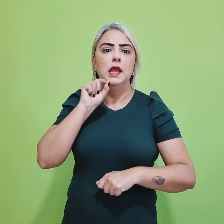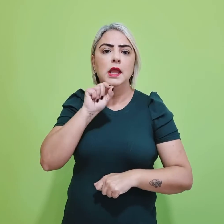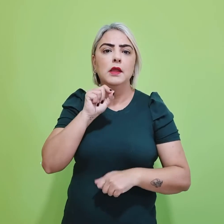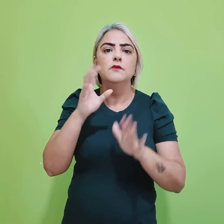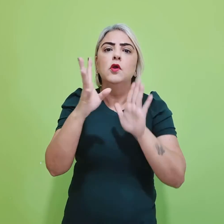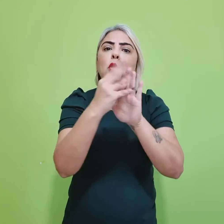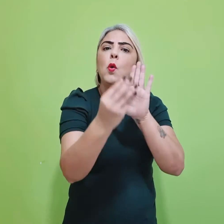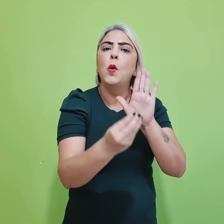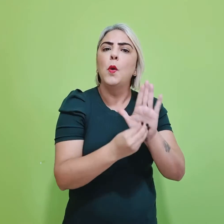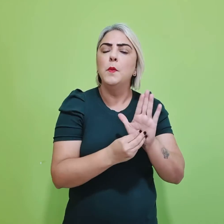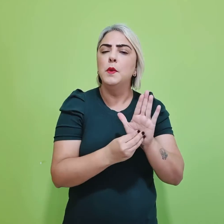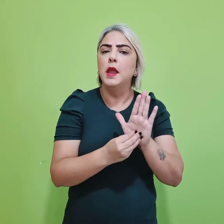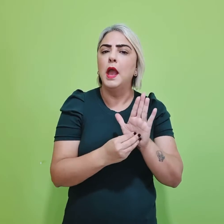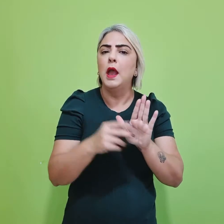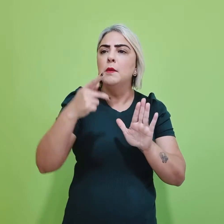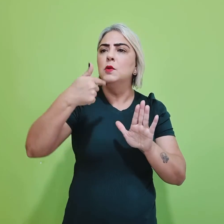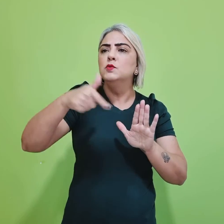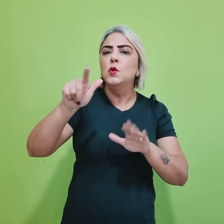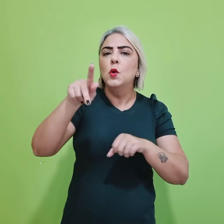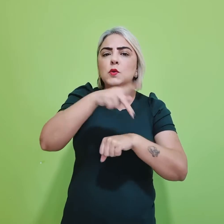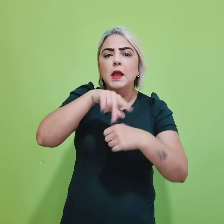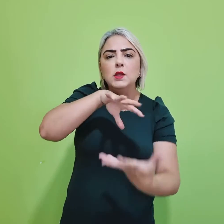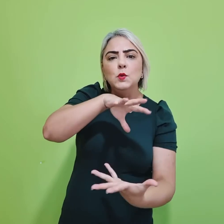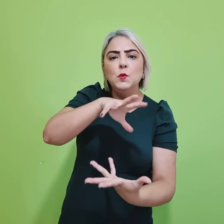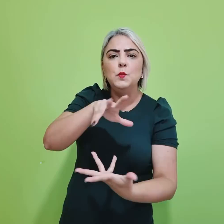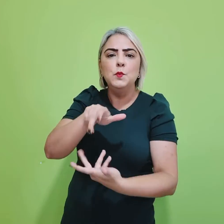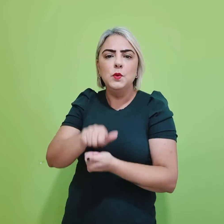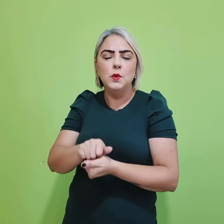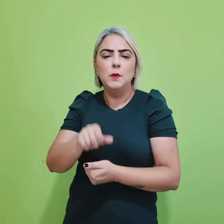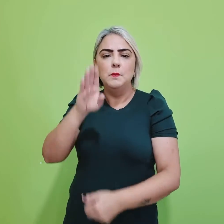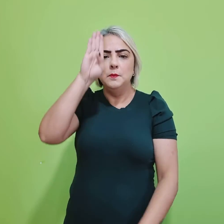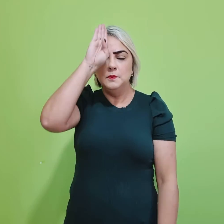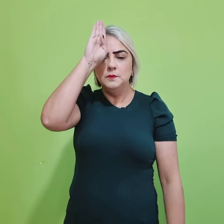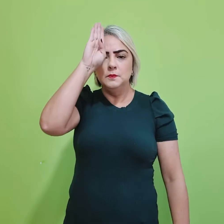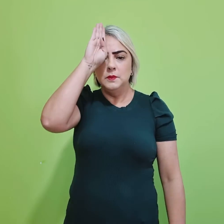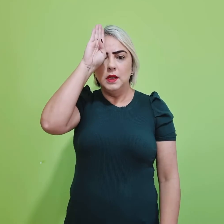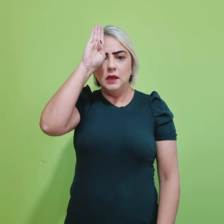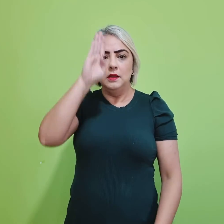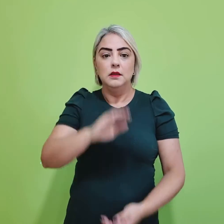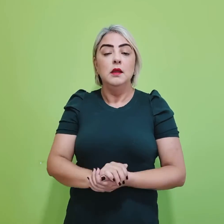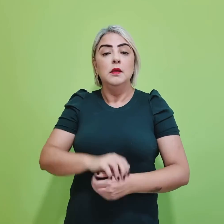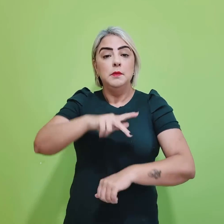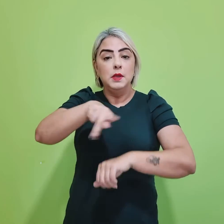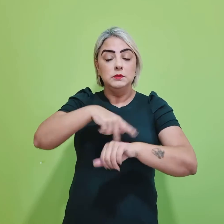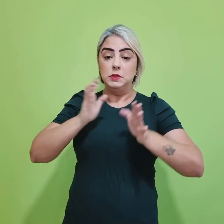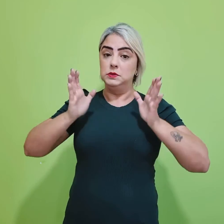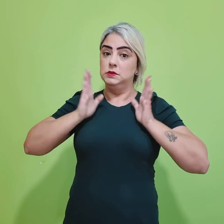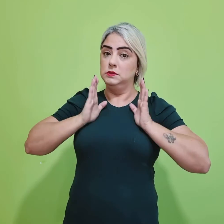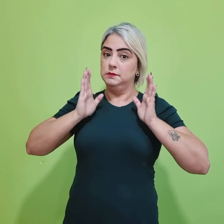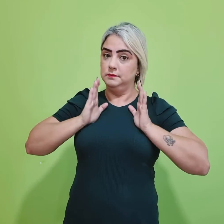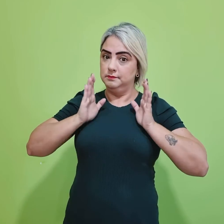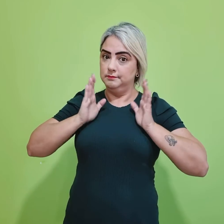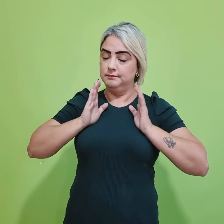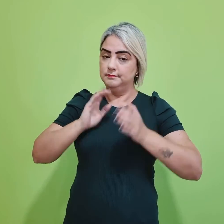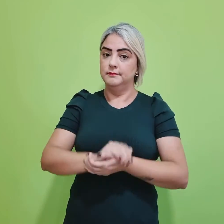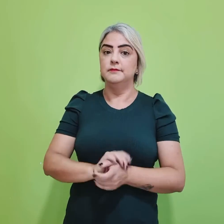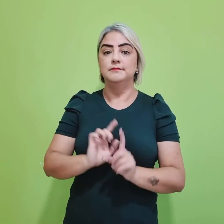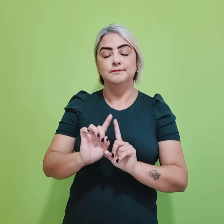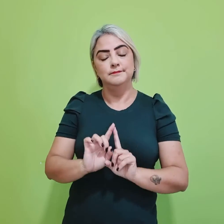foi copiada por todos os países do mundo, principalmente pelos países ricos.